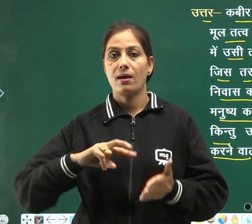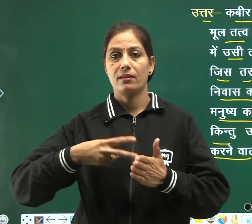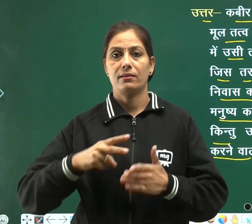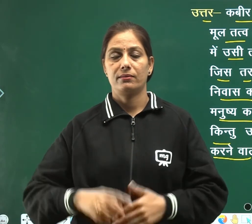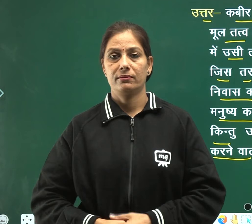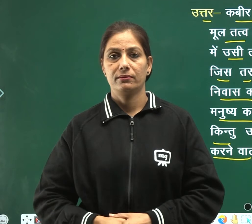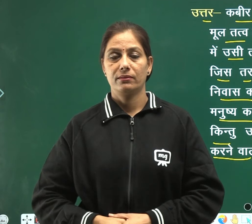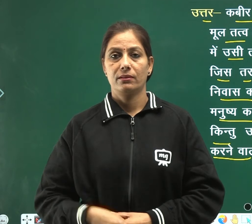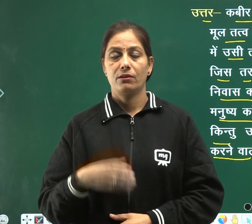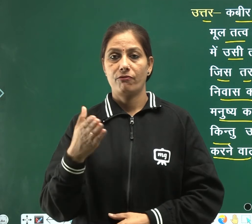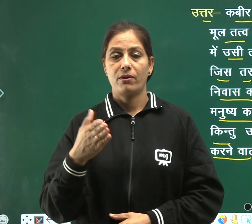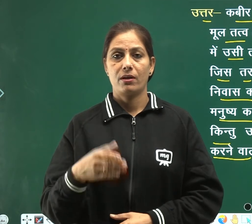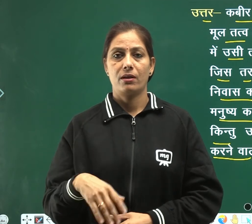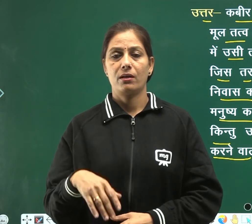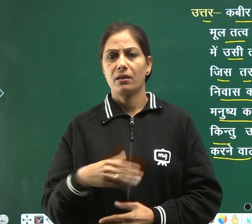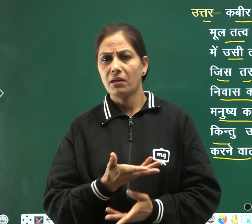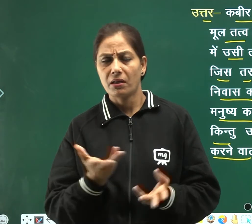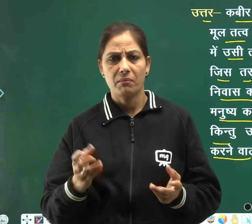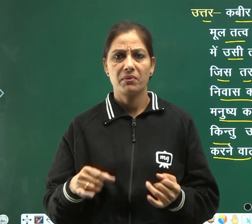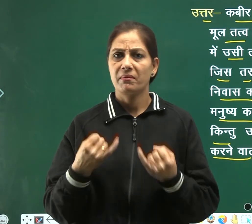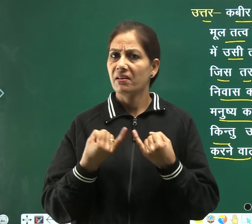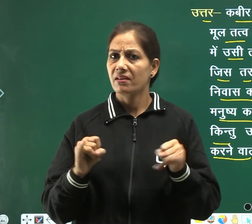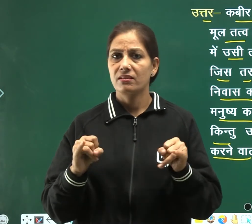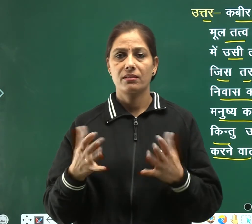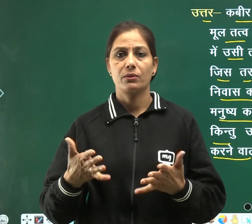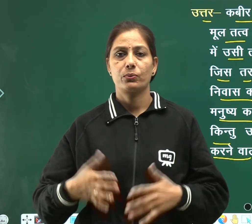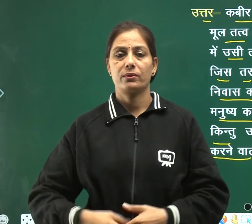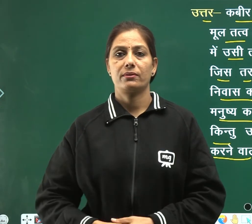अर्थात वह कभी नष्ट नहीं होती।